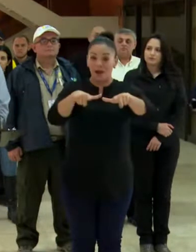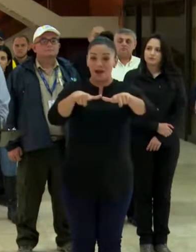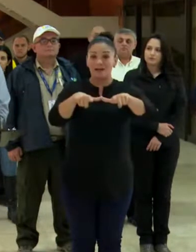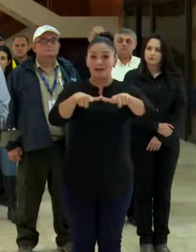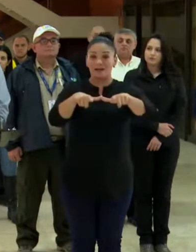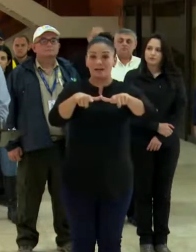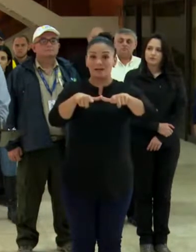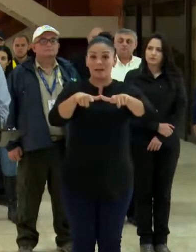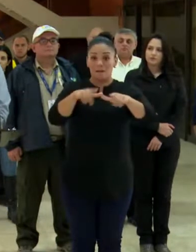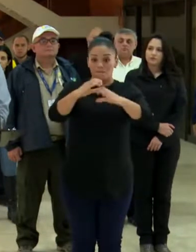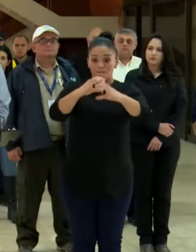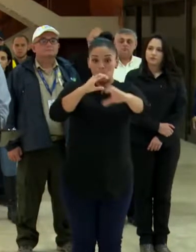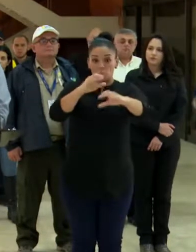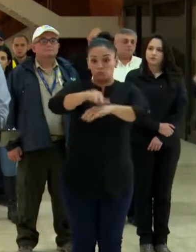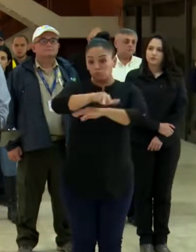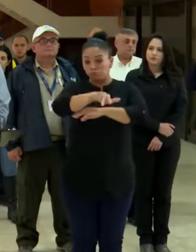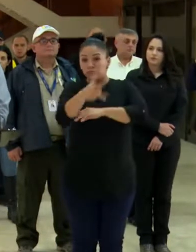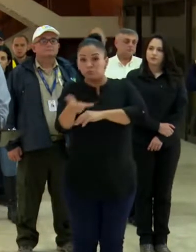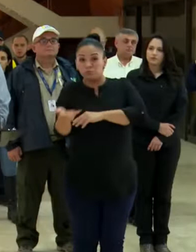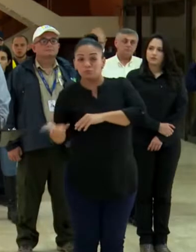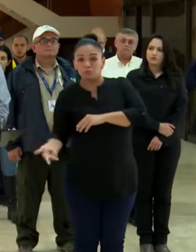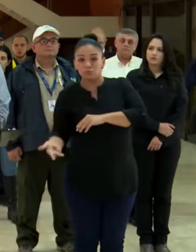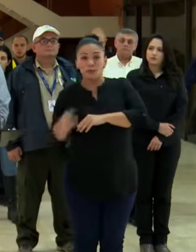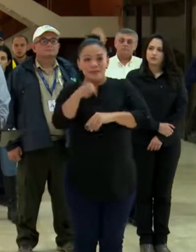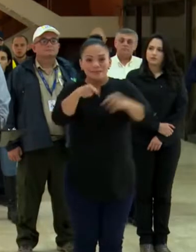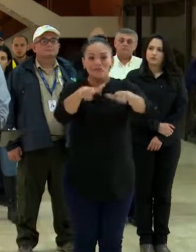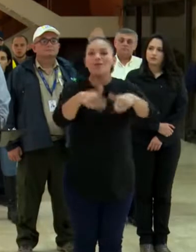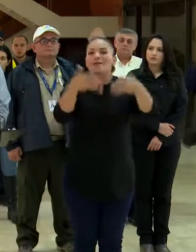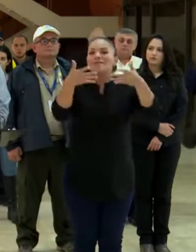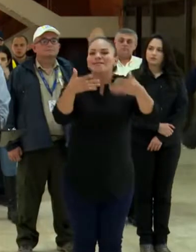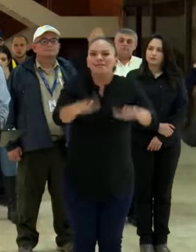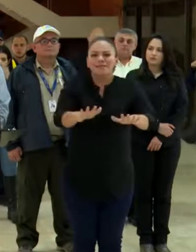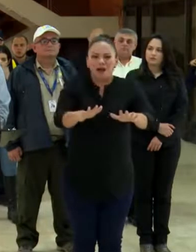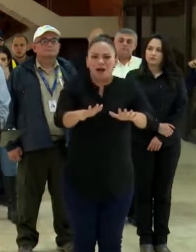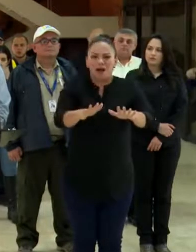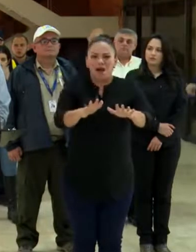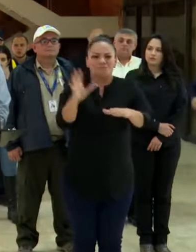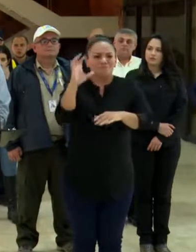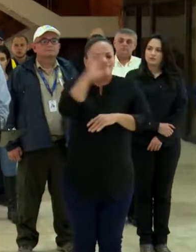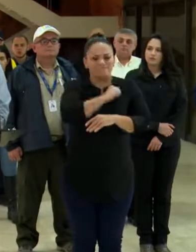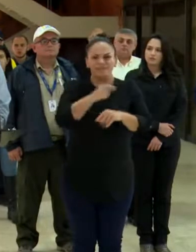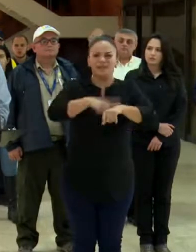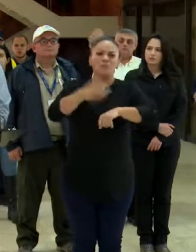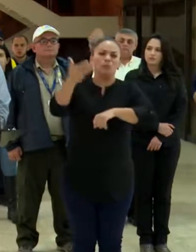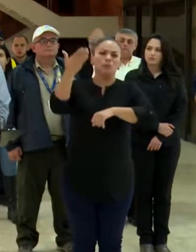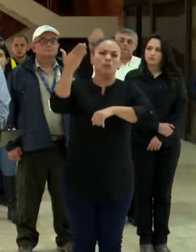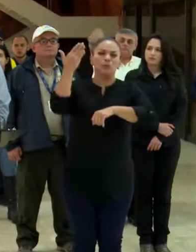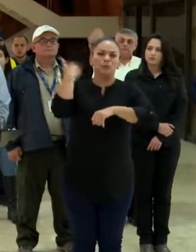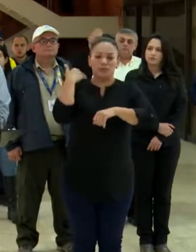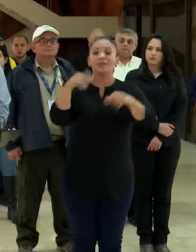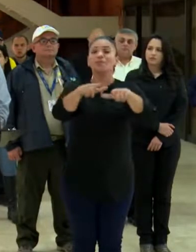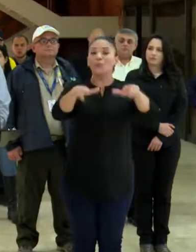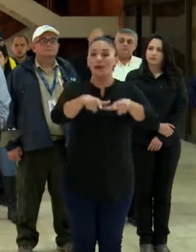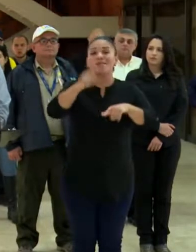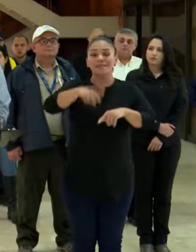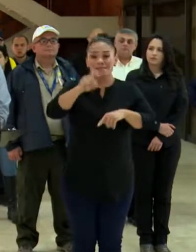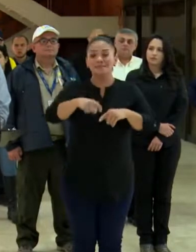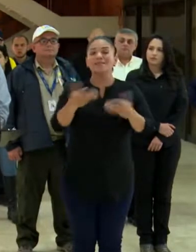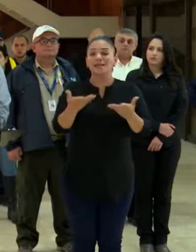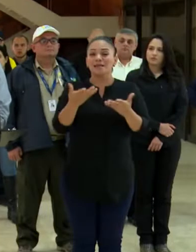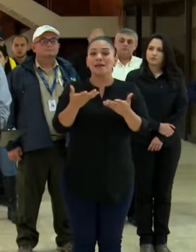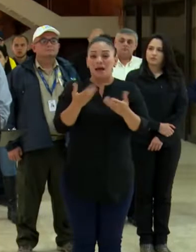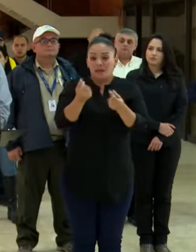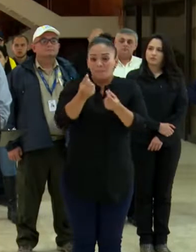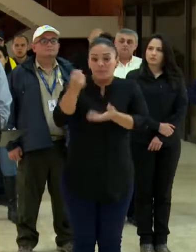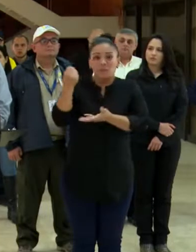del accidente de Cambronero había sido identificado desde hace tiempo como un sitio que necesitaba